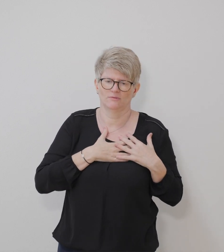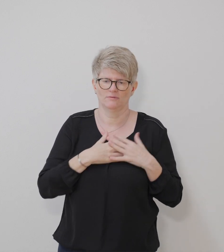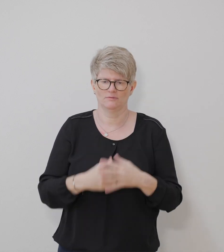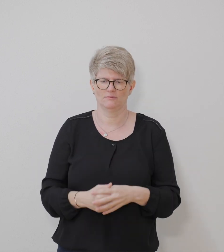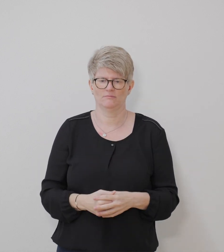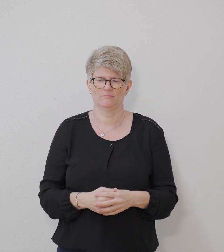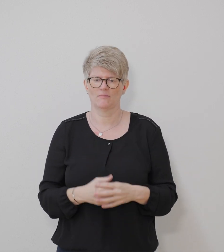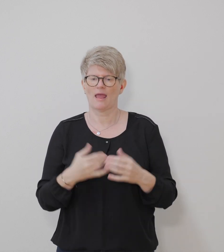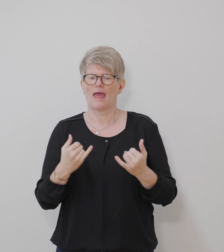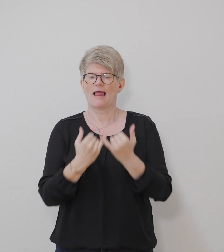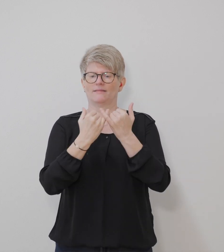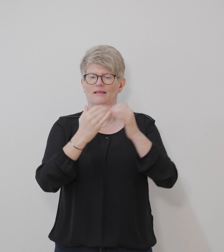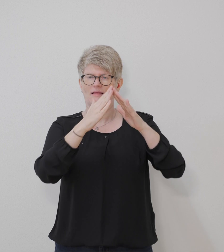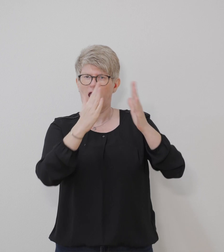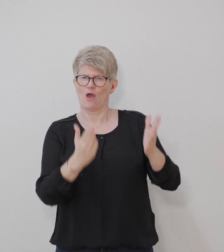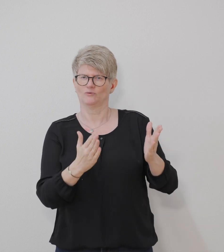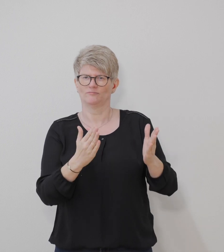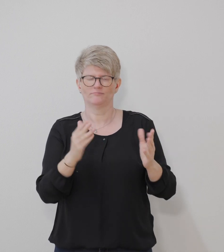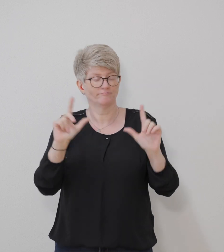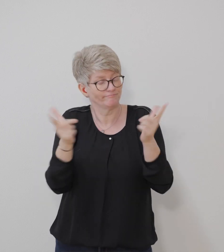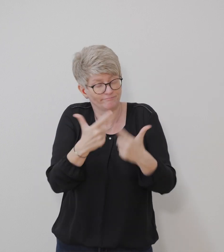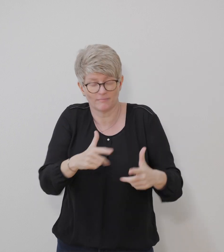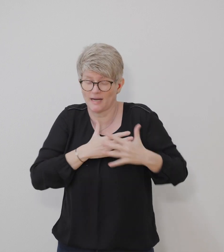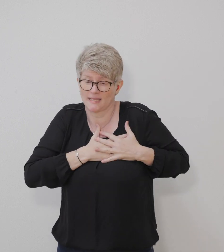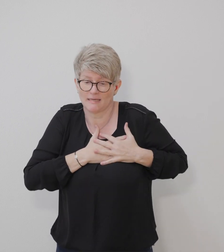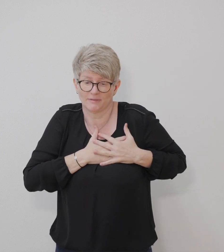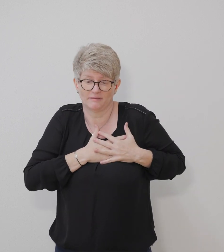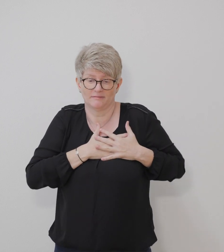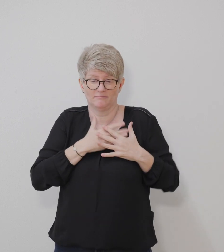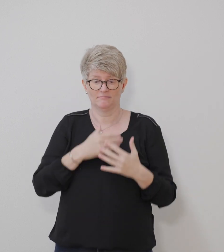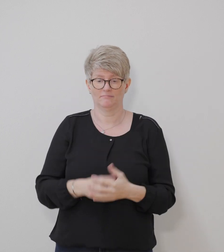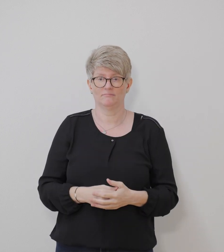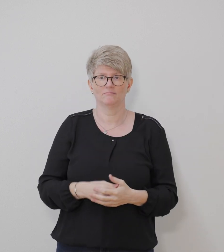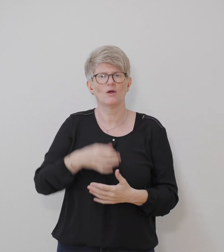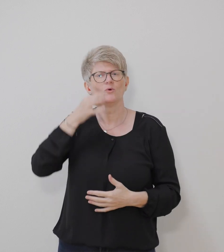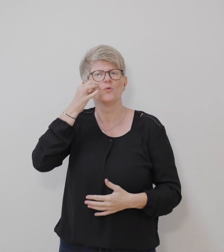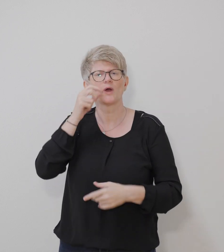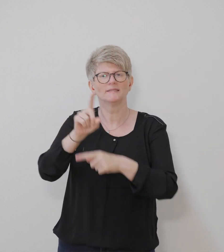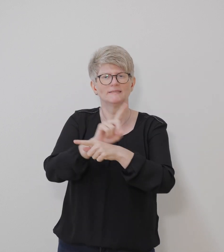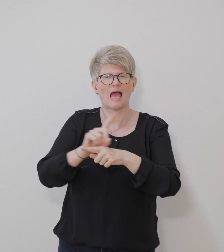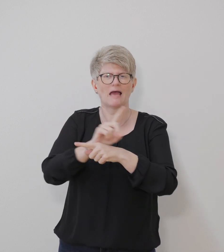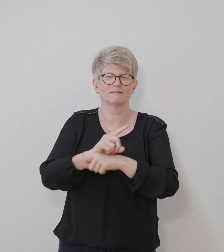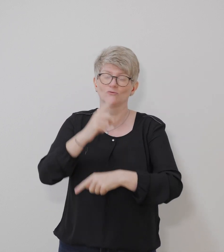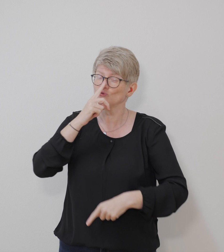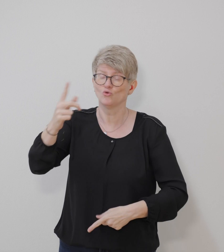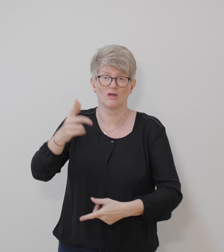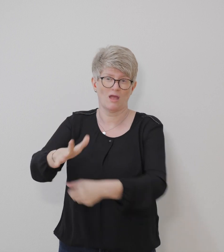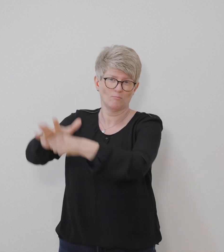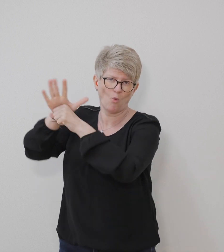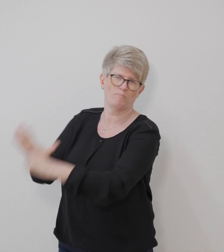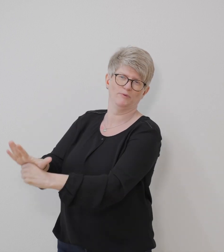Jugend und der Eindruck, in dieser Welt keine Bedeutung zu haben. Ich fühle einfach gar